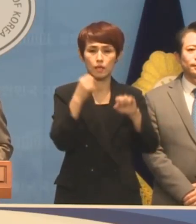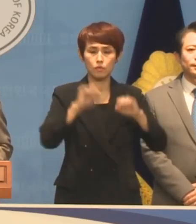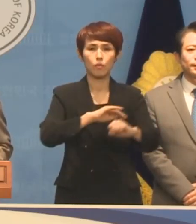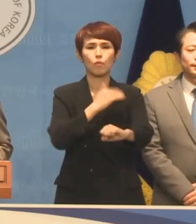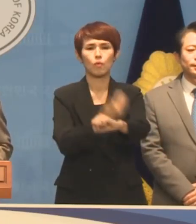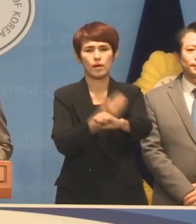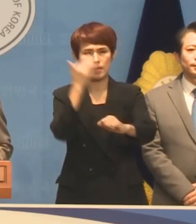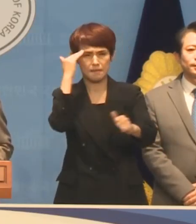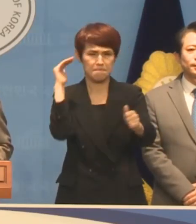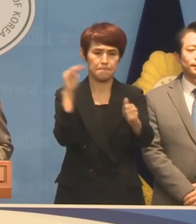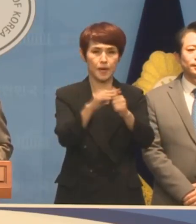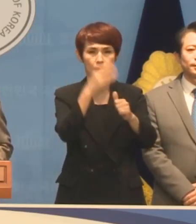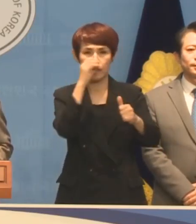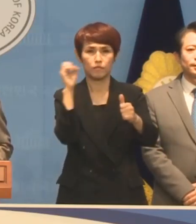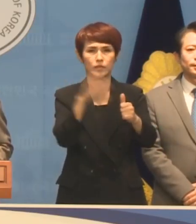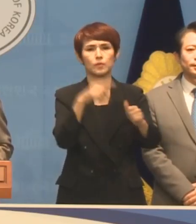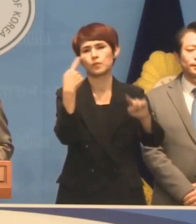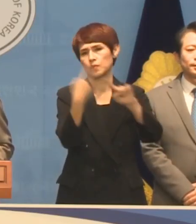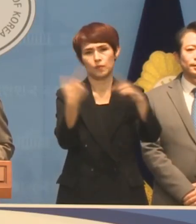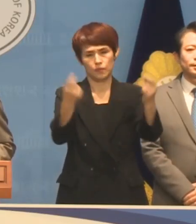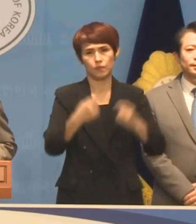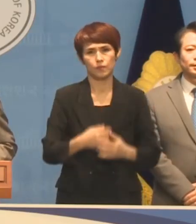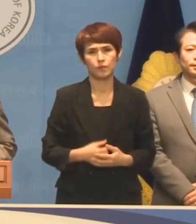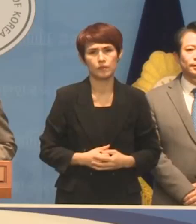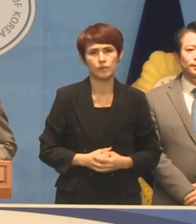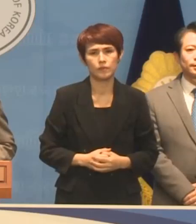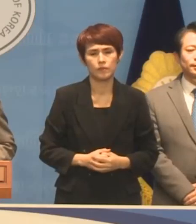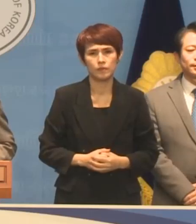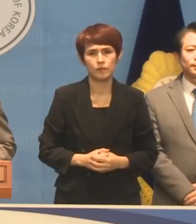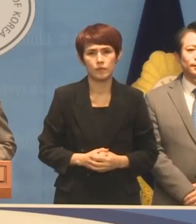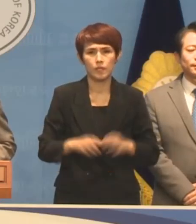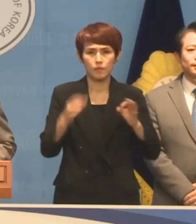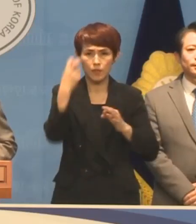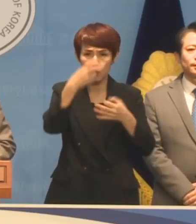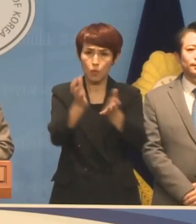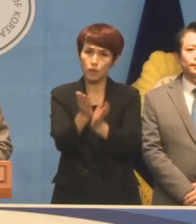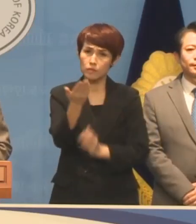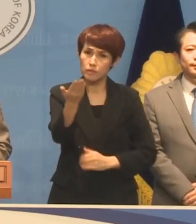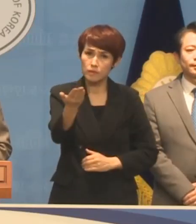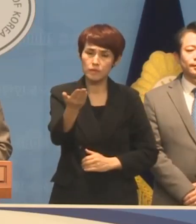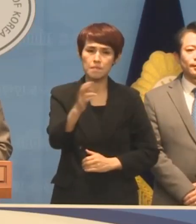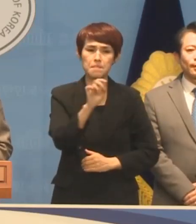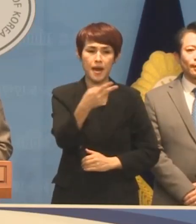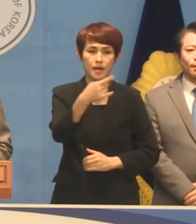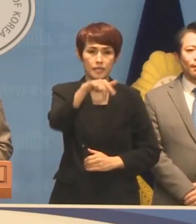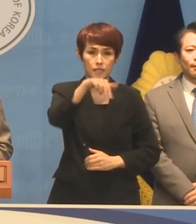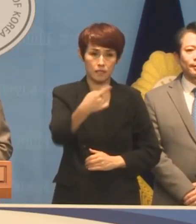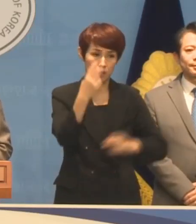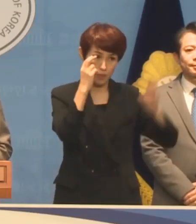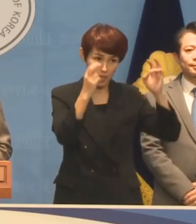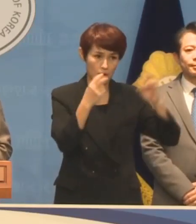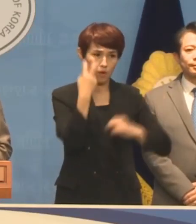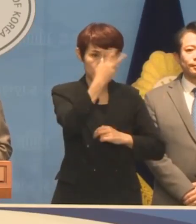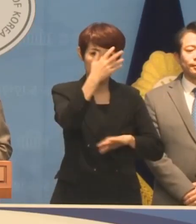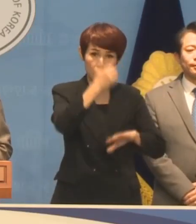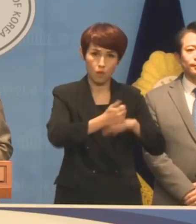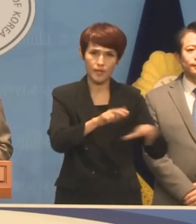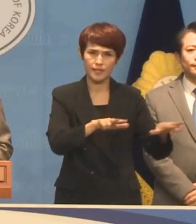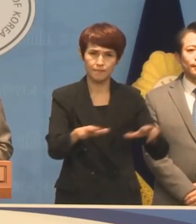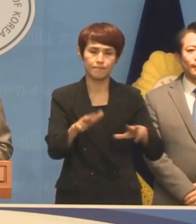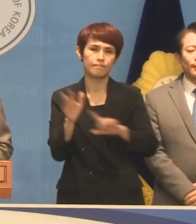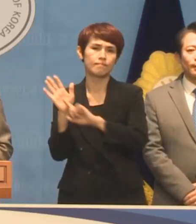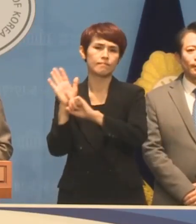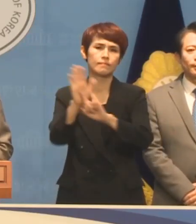생존권을 유린하고 있는 행위입니다. 금융감독원은 메리츠 화재에 대한 검사 결과를